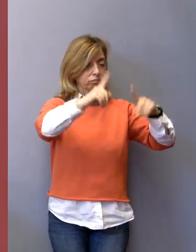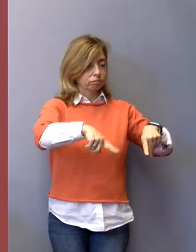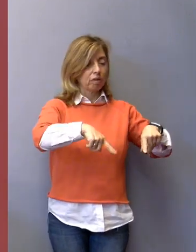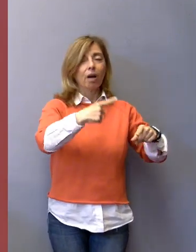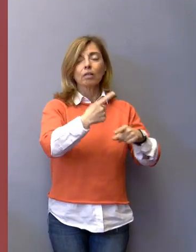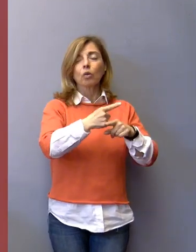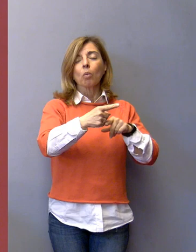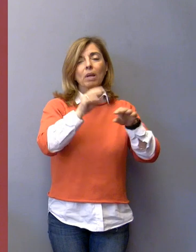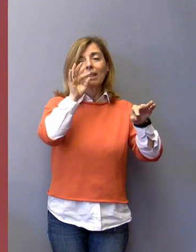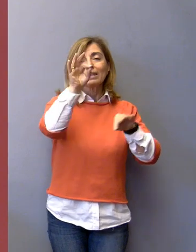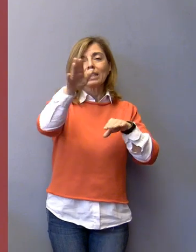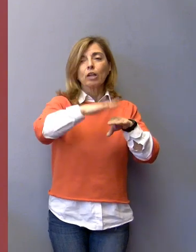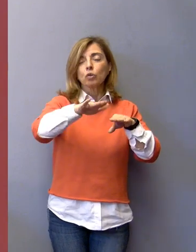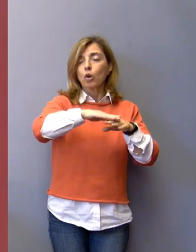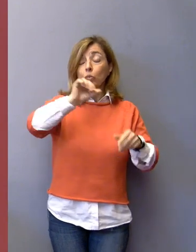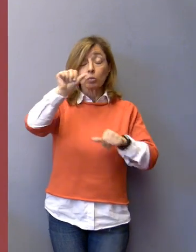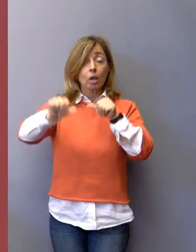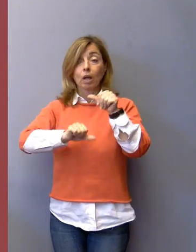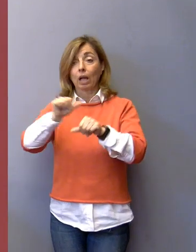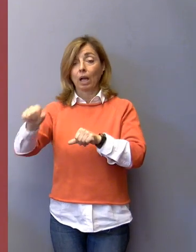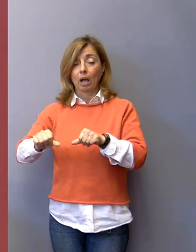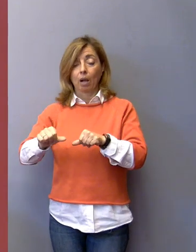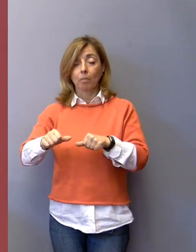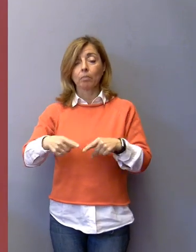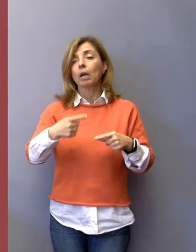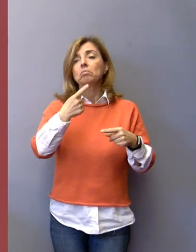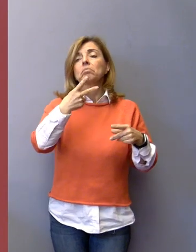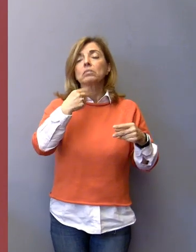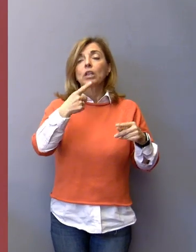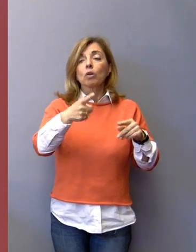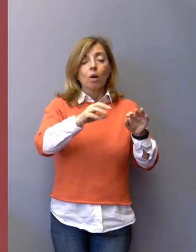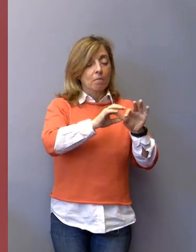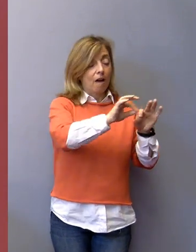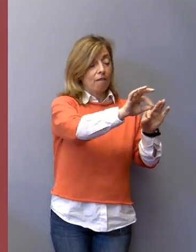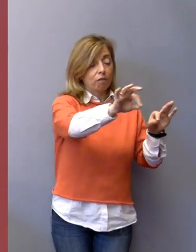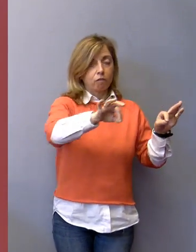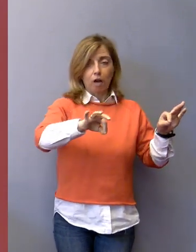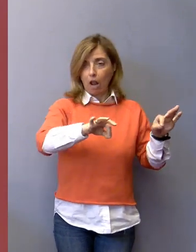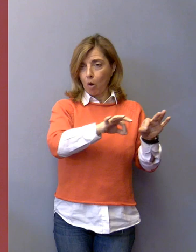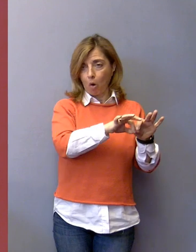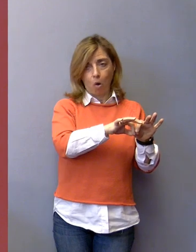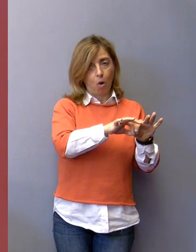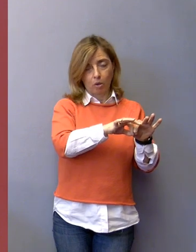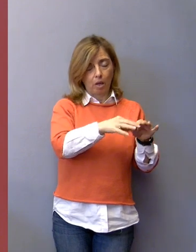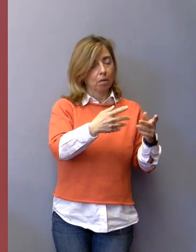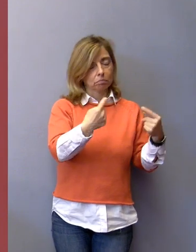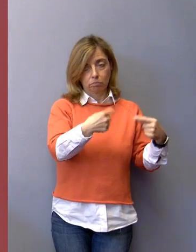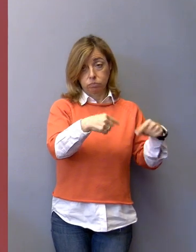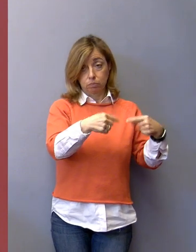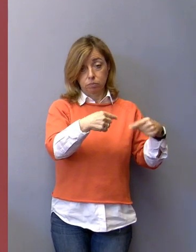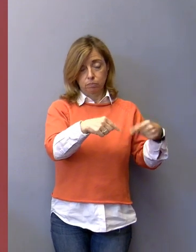Comunque il valore complessivo di metratura e di superficie agibile non cambia perché sul